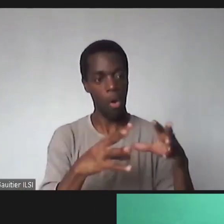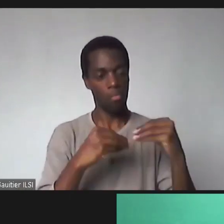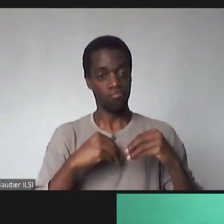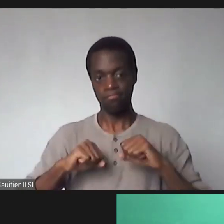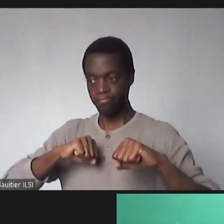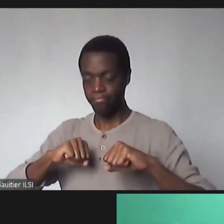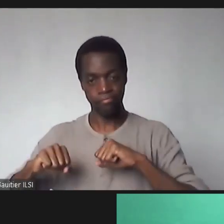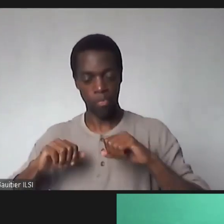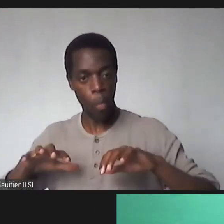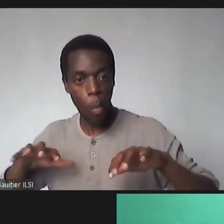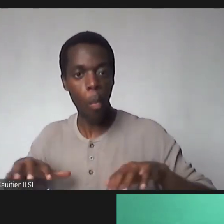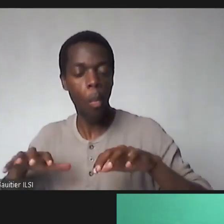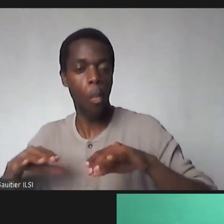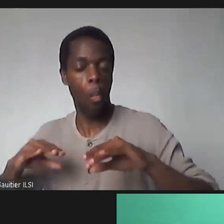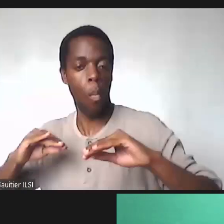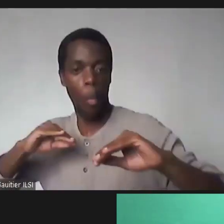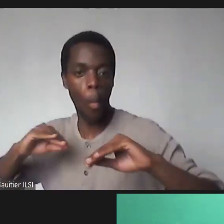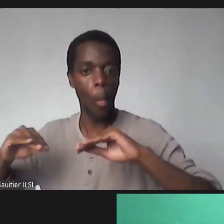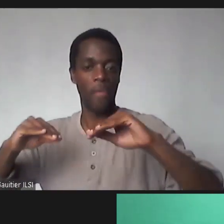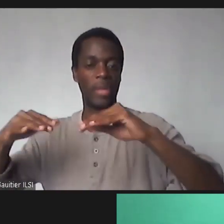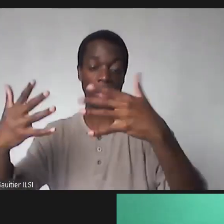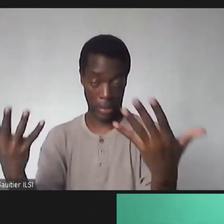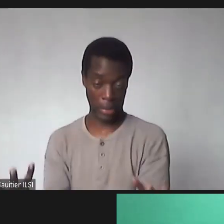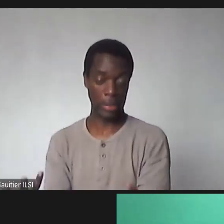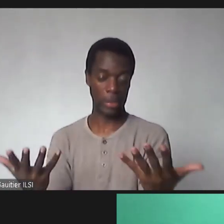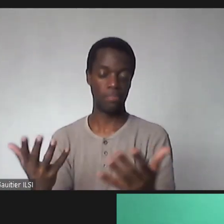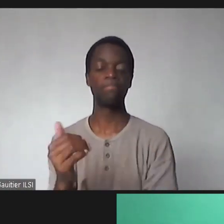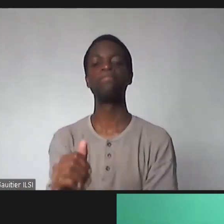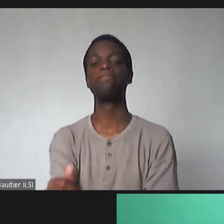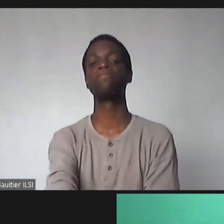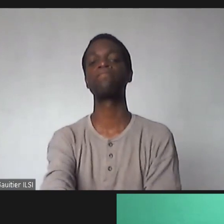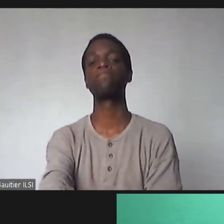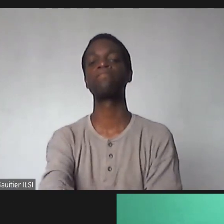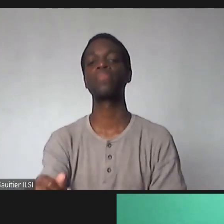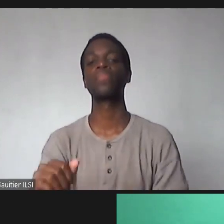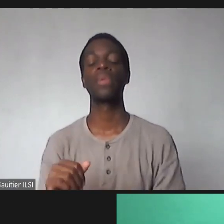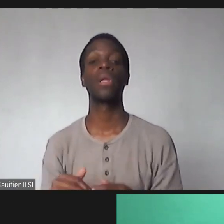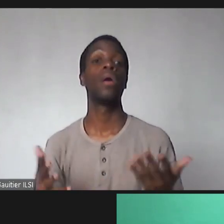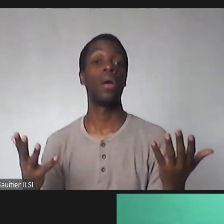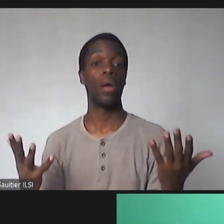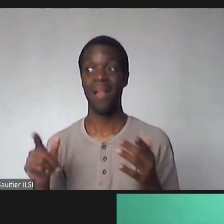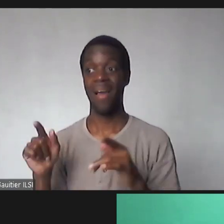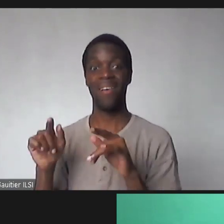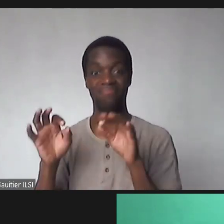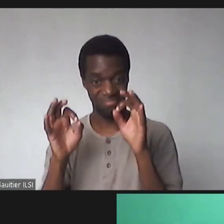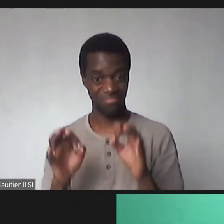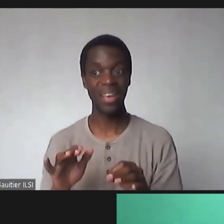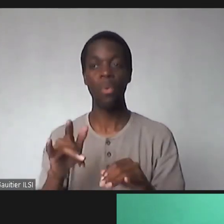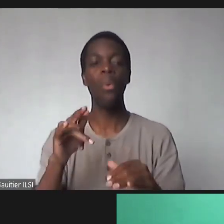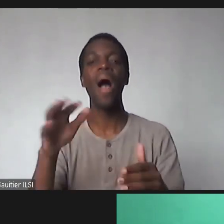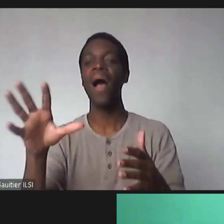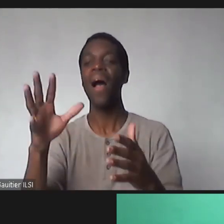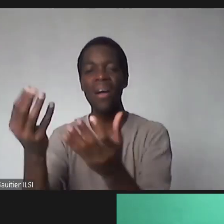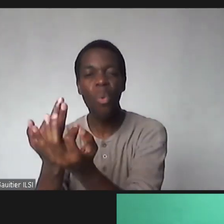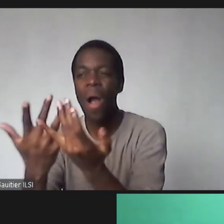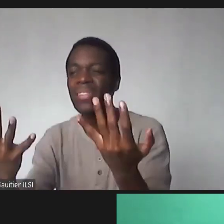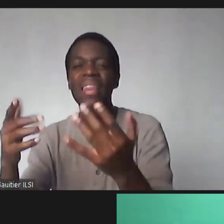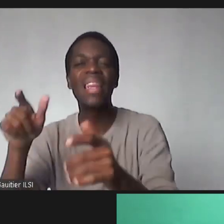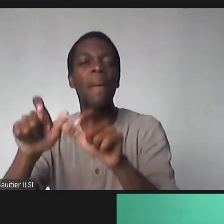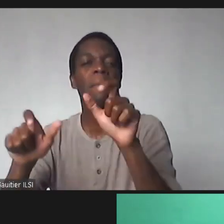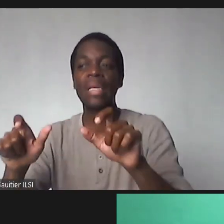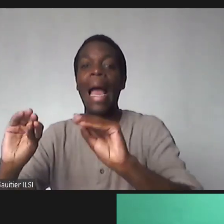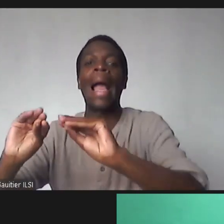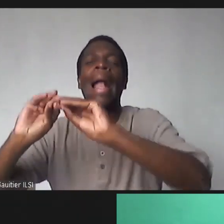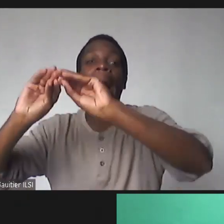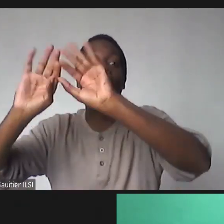siguiente al censo. La necesidad de elaborar una definición clara de discapacidad que permita identificar personas con